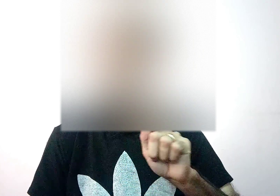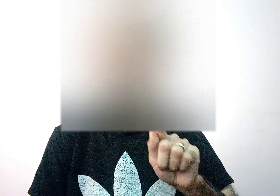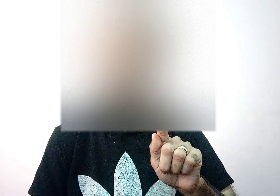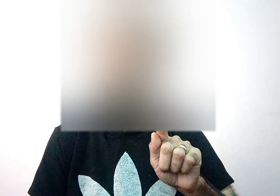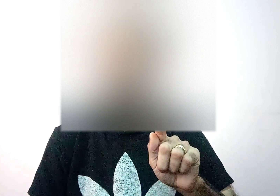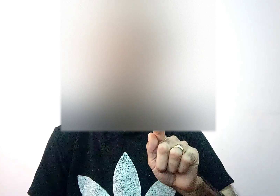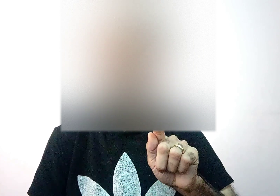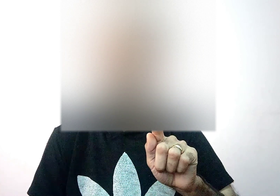تسيطر؟